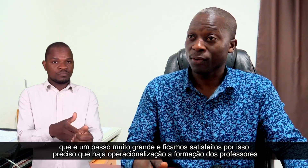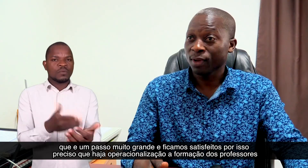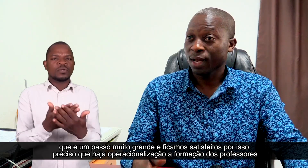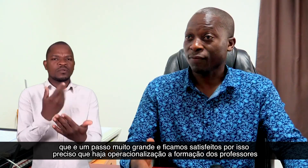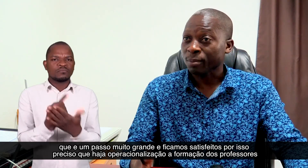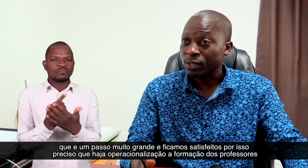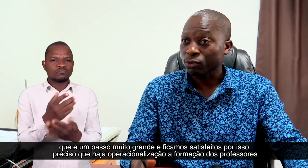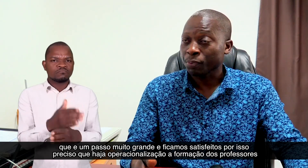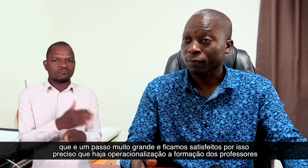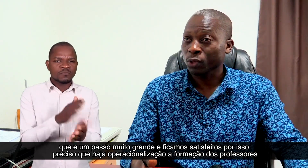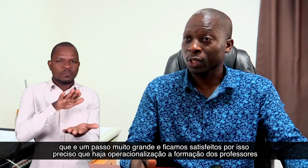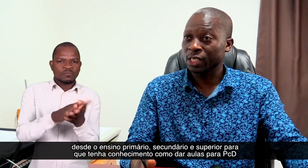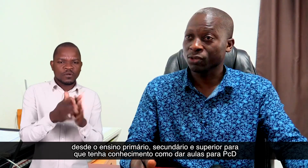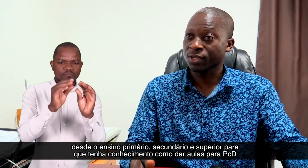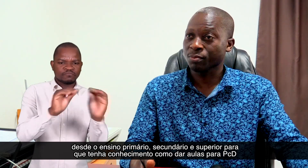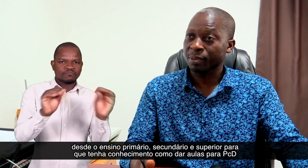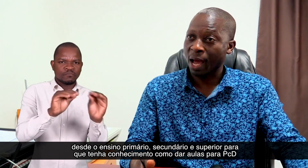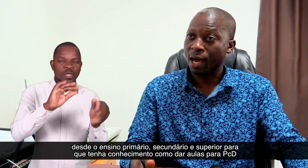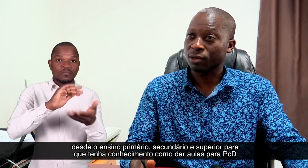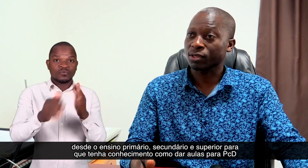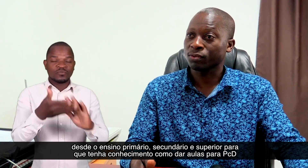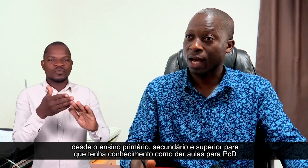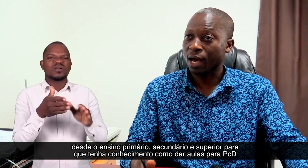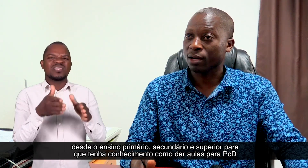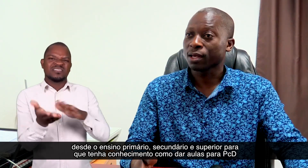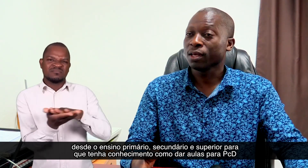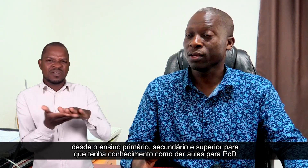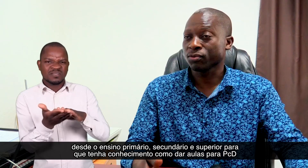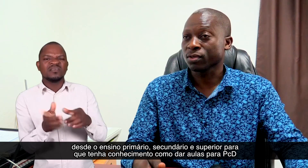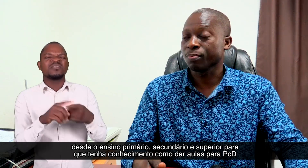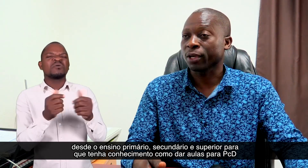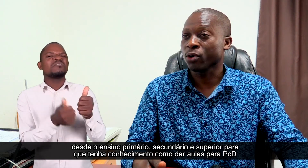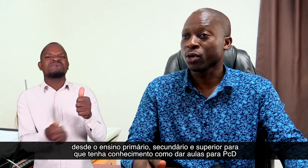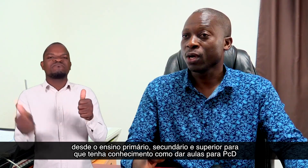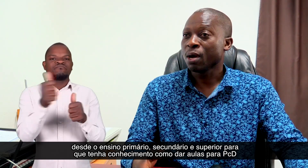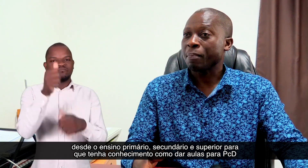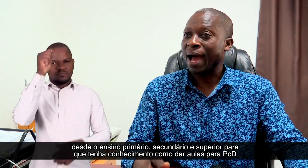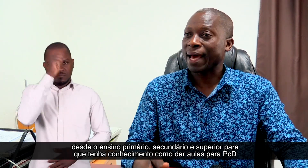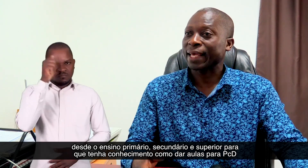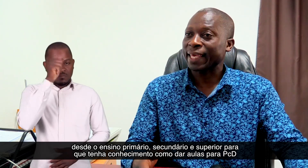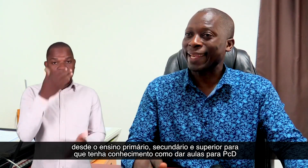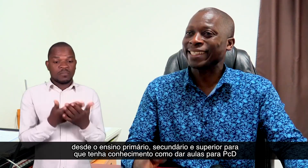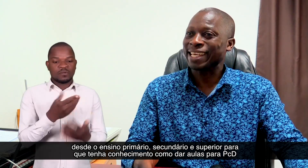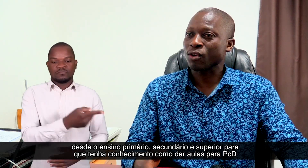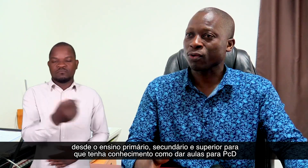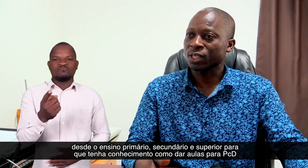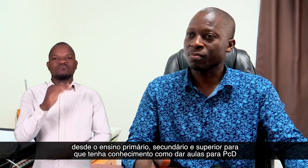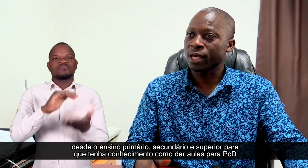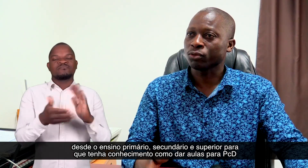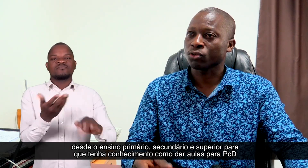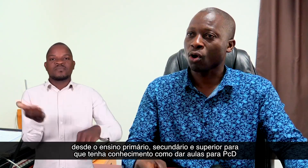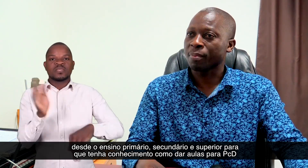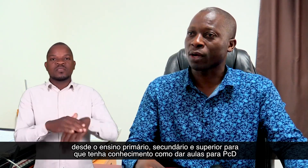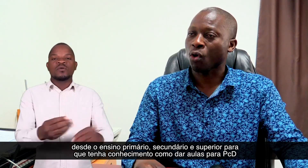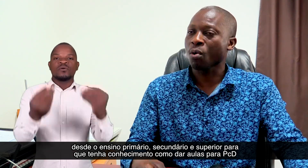operacionalização, a formação dos professores, desde o ensino primário, secundário e ensino superior, para que eles tenham